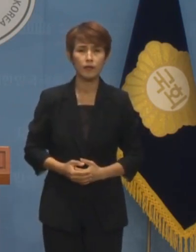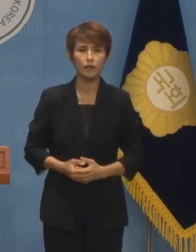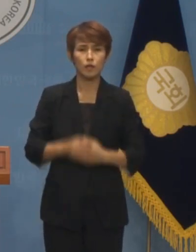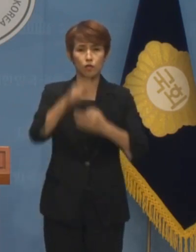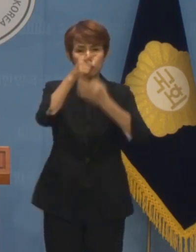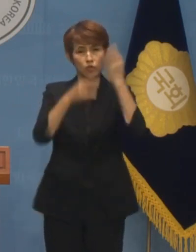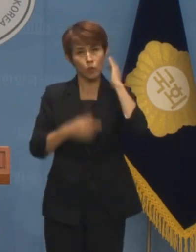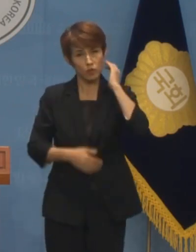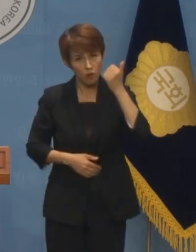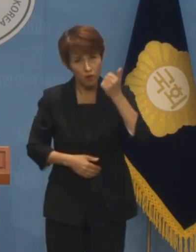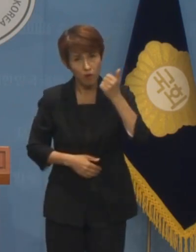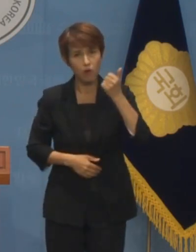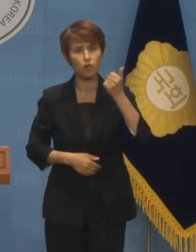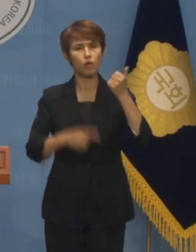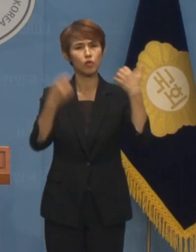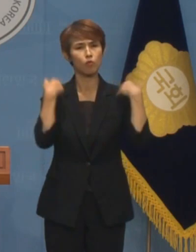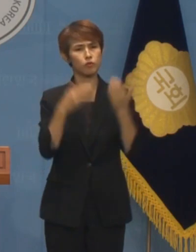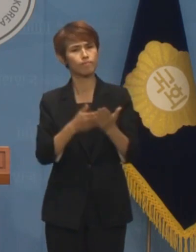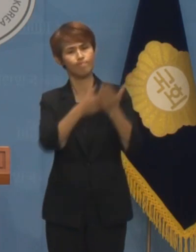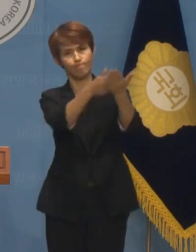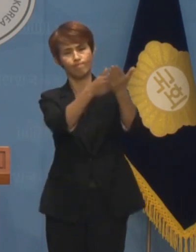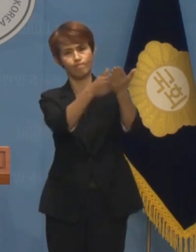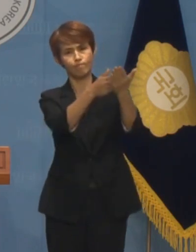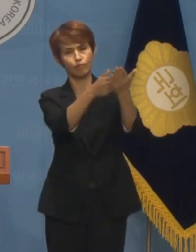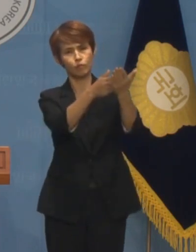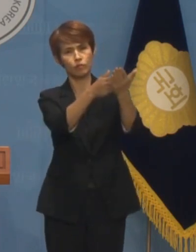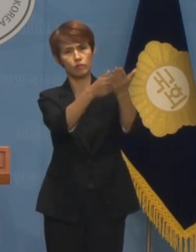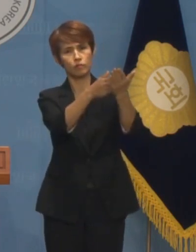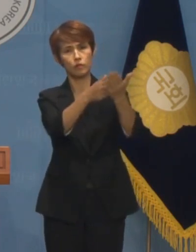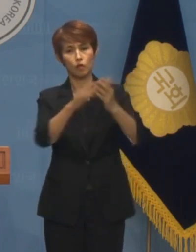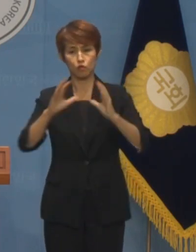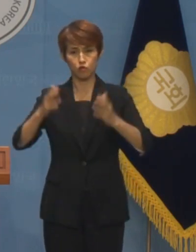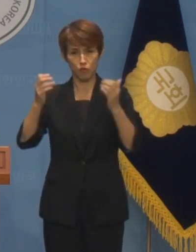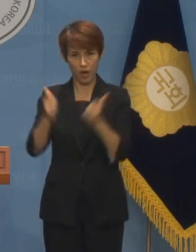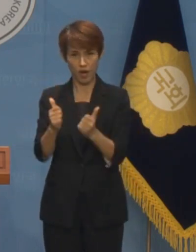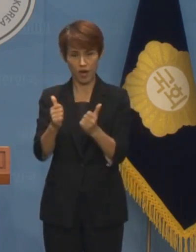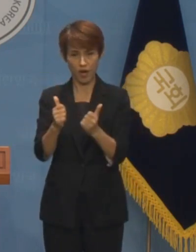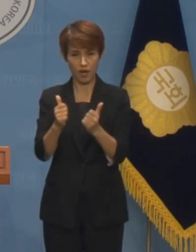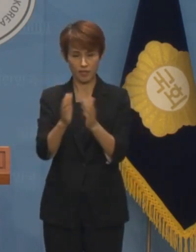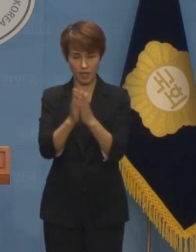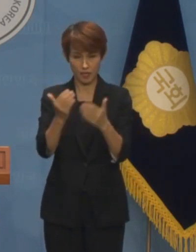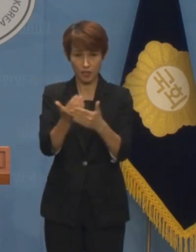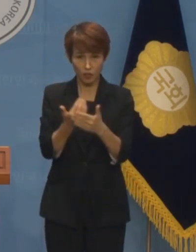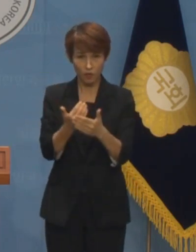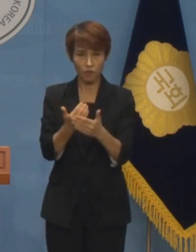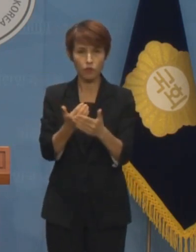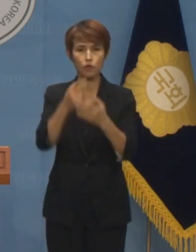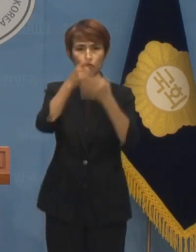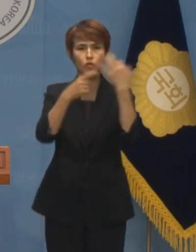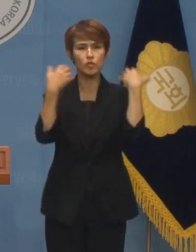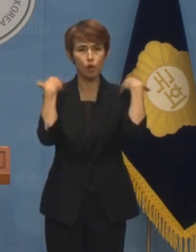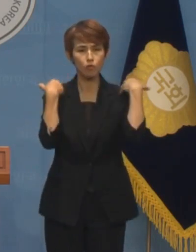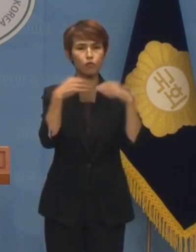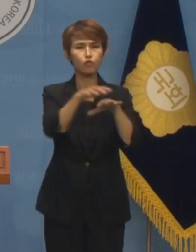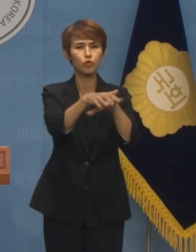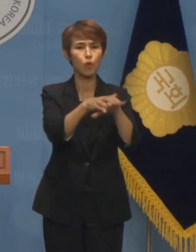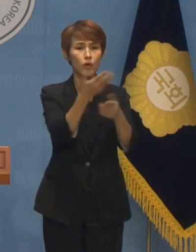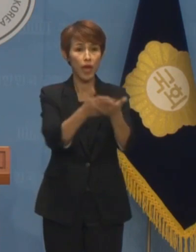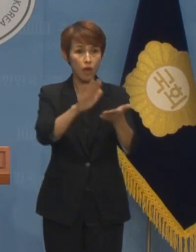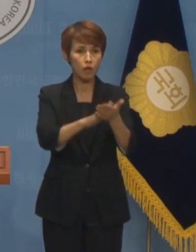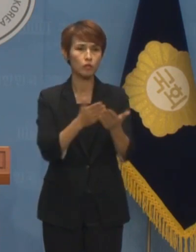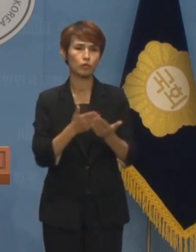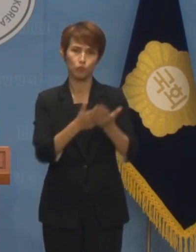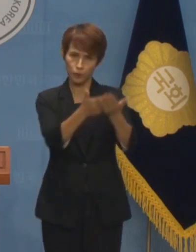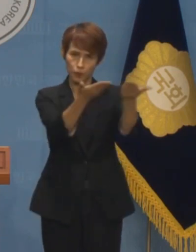윤석열 대통령과 정부에게 강력히 요청합니다. 국회 정기회 전에 윤석열 정부의 구조개혁안을